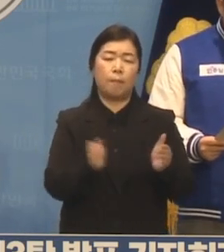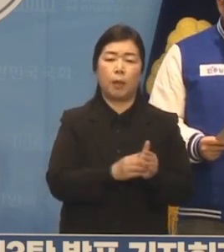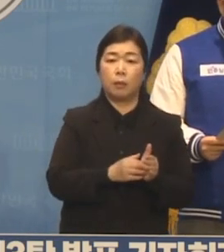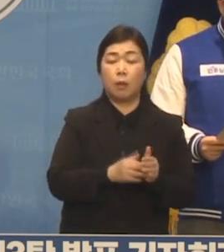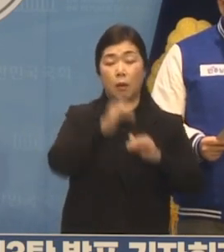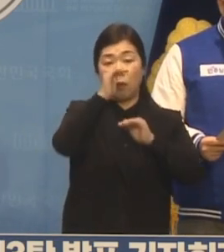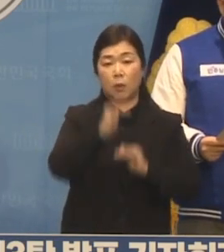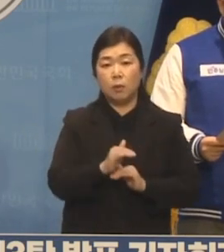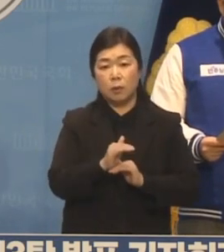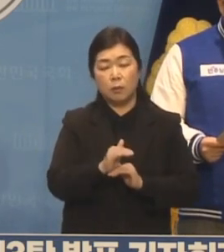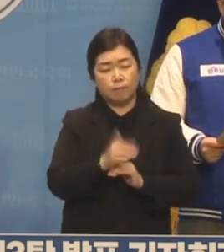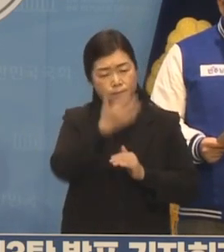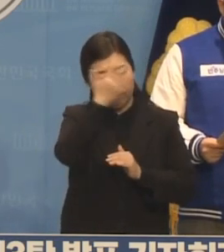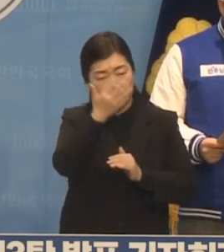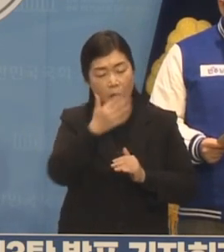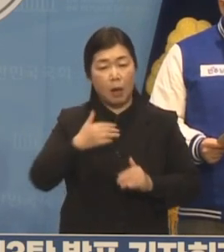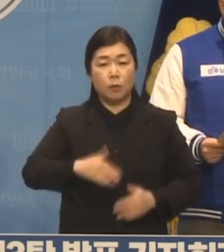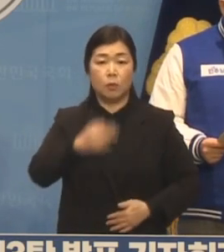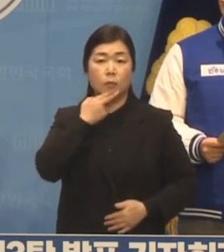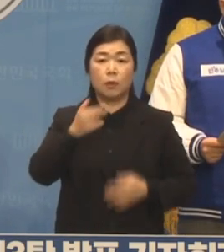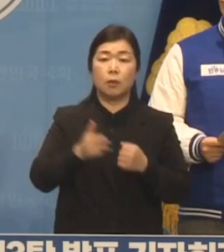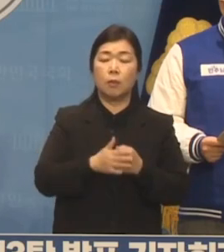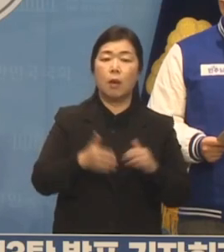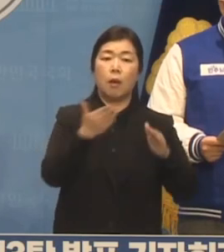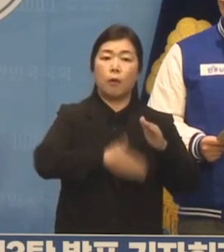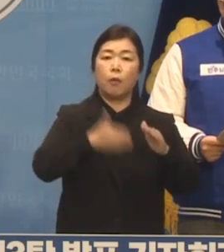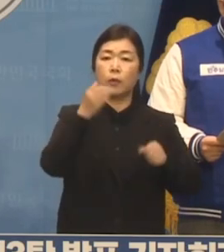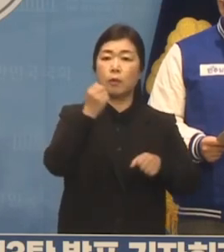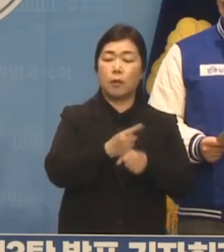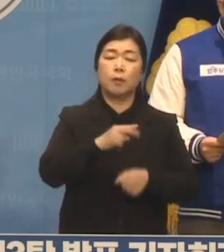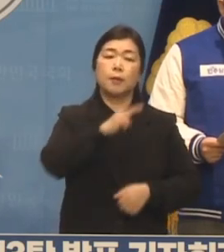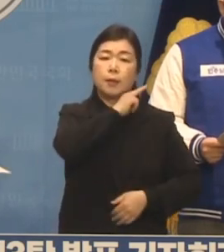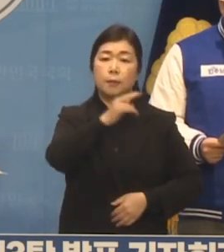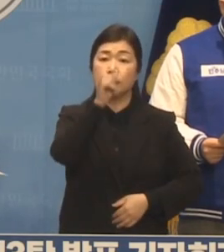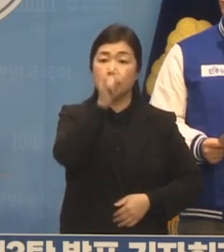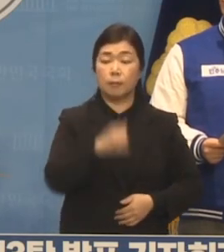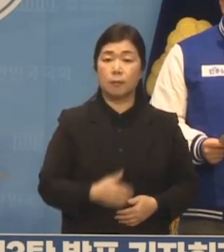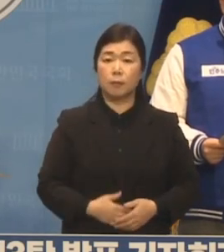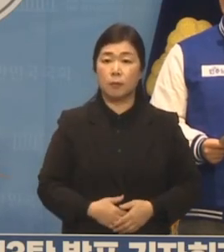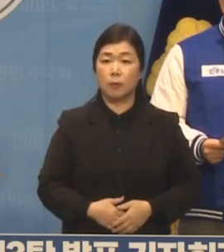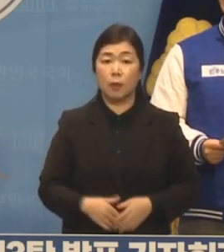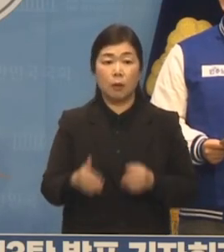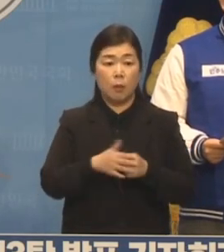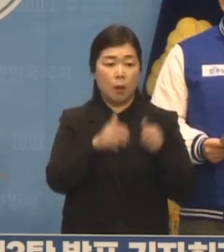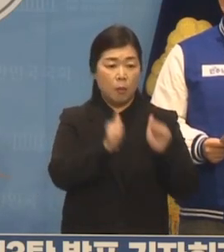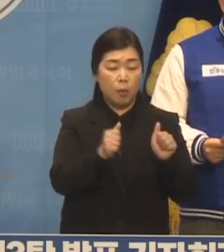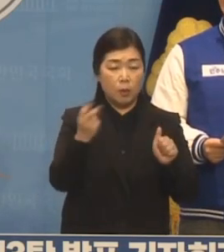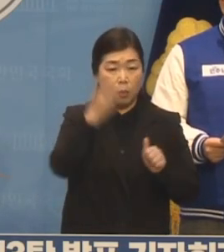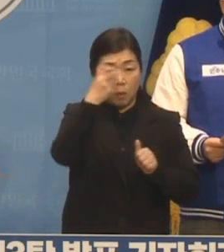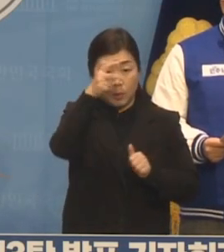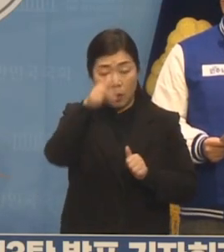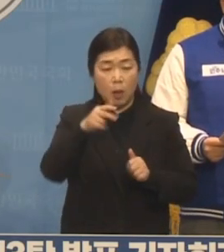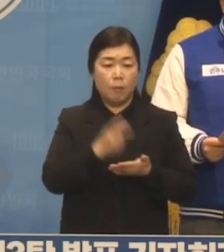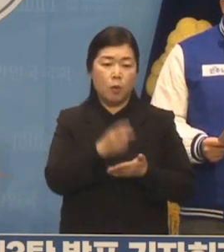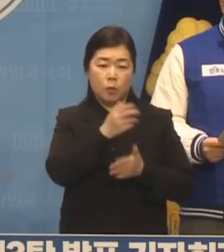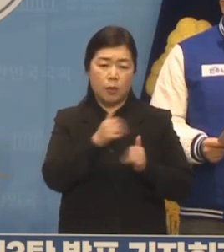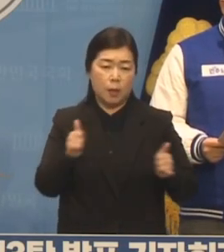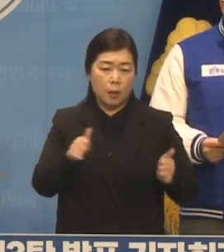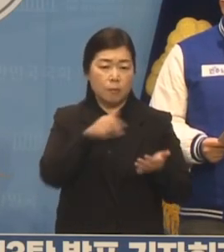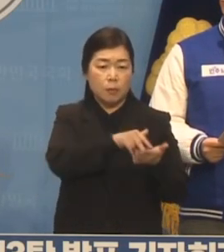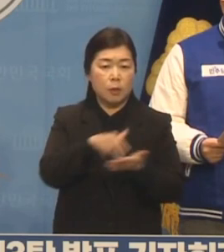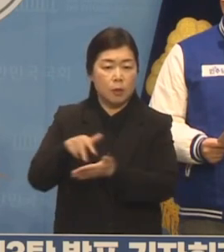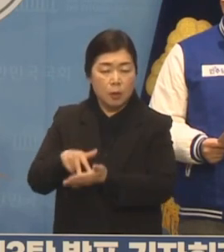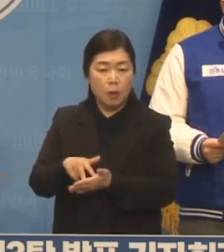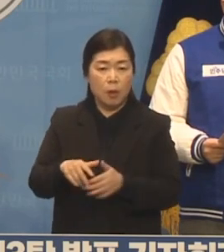그 과정이 불투명하여 공정성을 의심받고 있습니다. 이에 법원과 검찰, 변호사에서